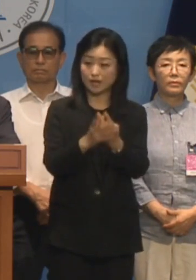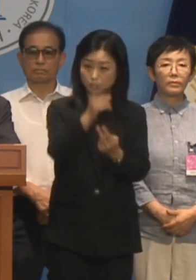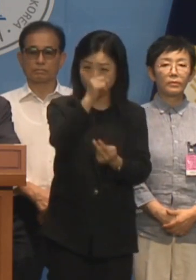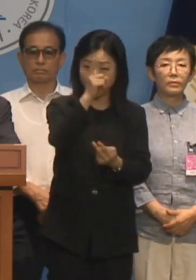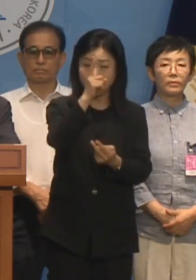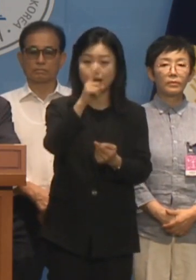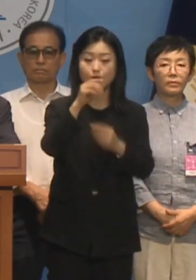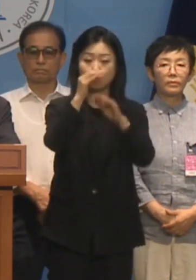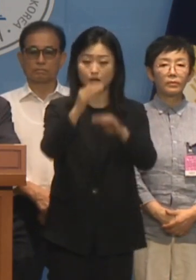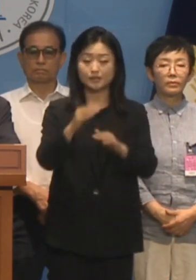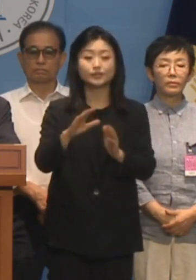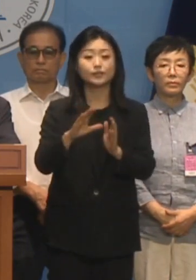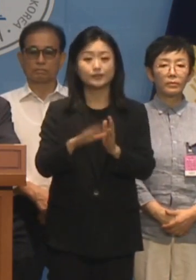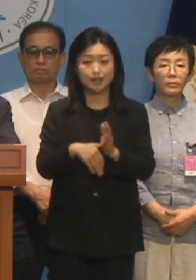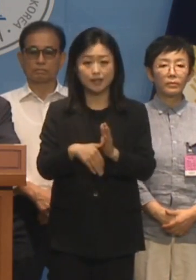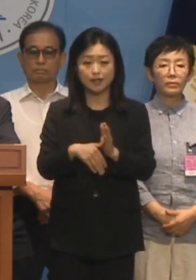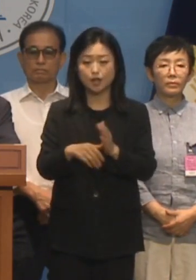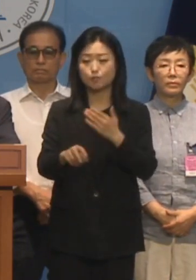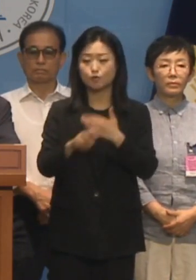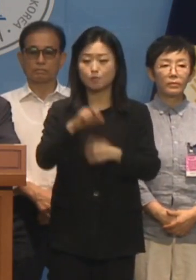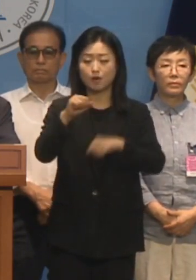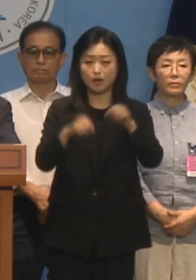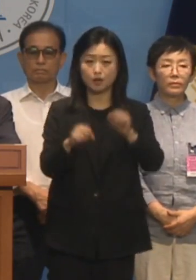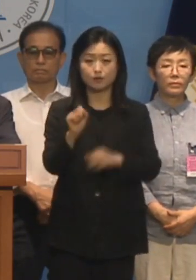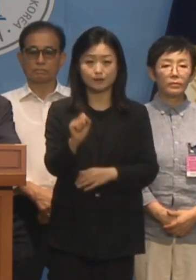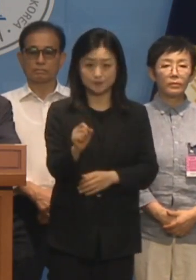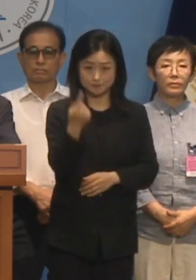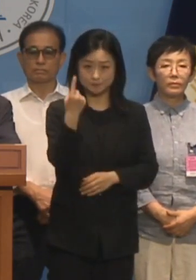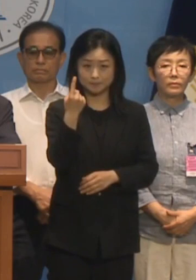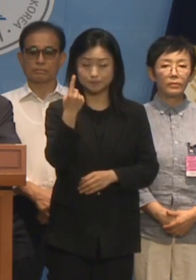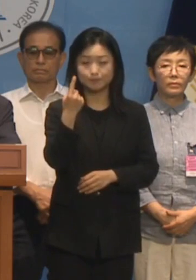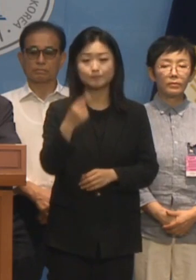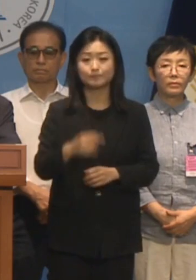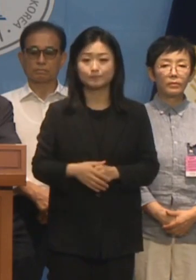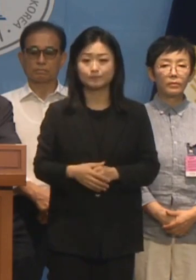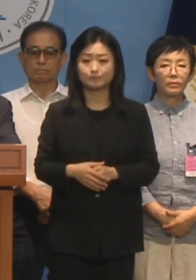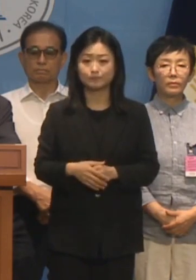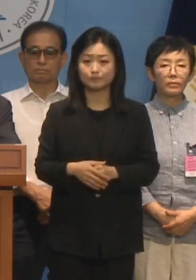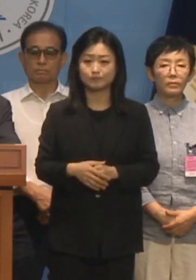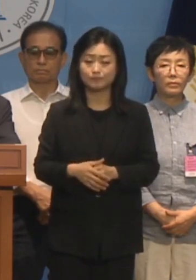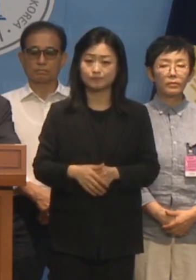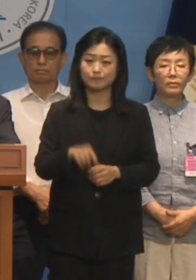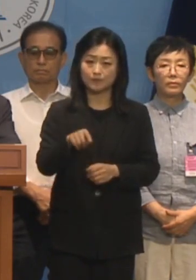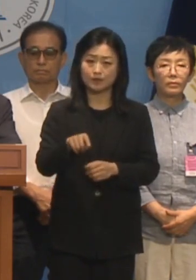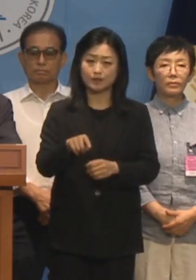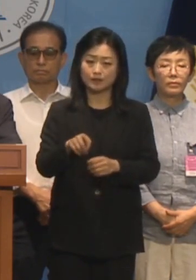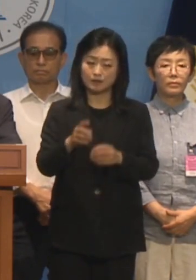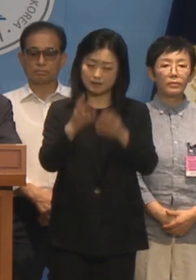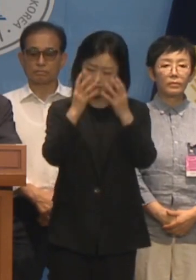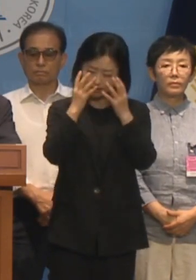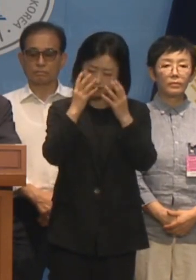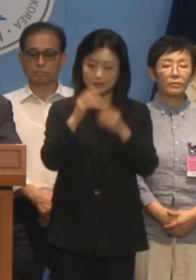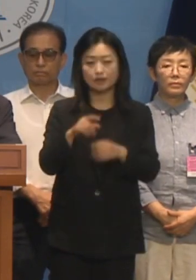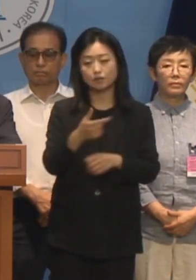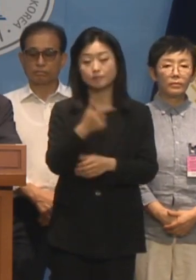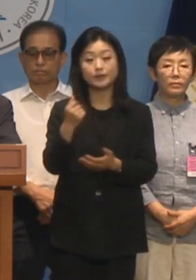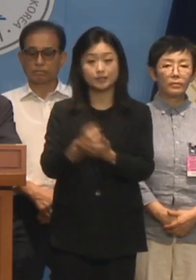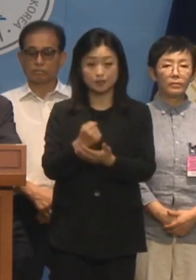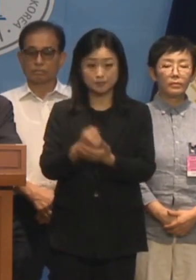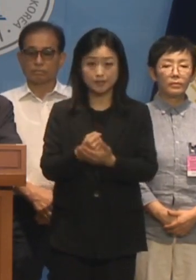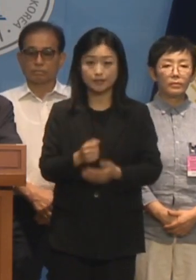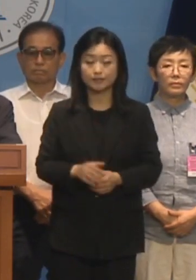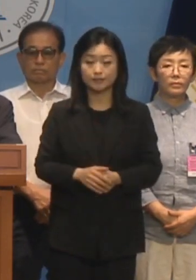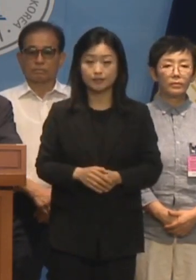그 과정에서 심각한 불법 행위 때문에 고언을 하게 돼서 매우 안타깝게 생각합니다.